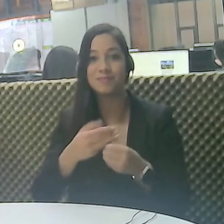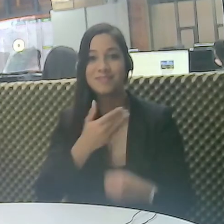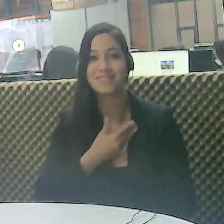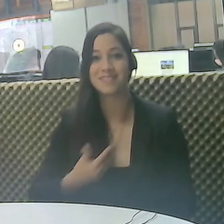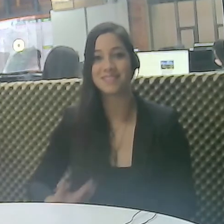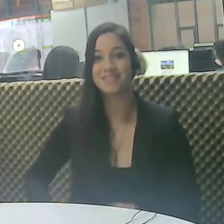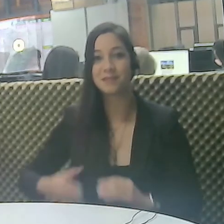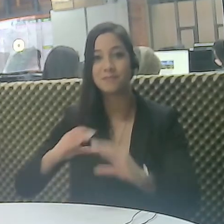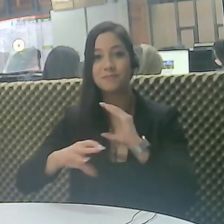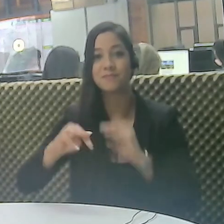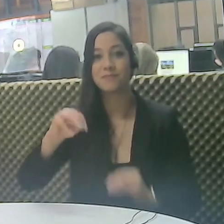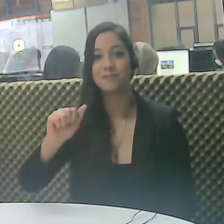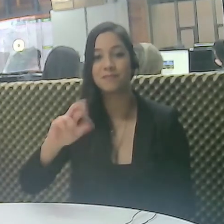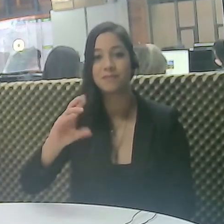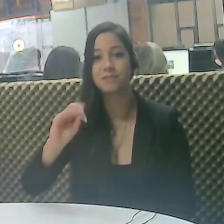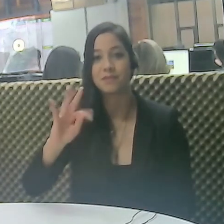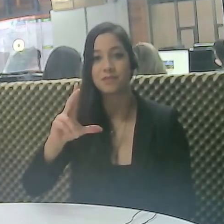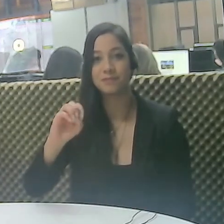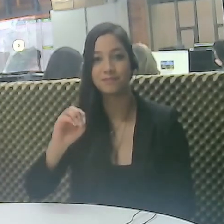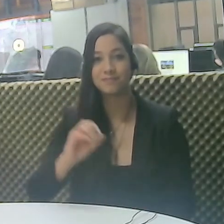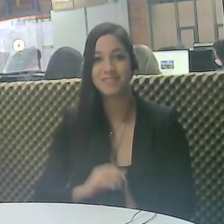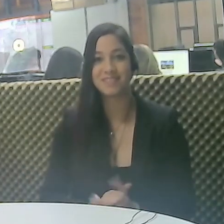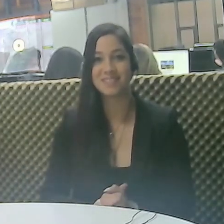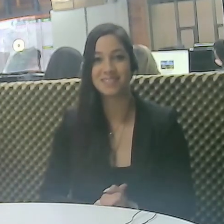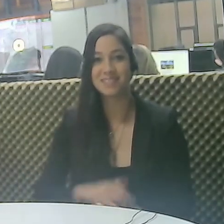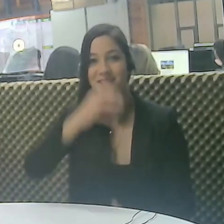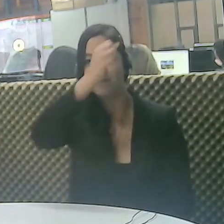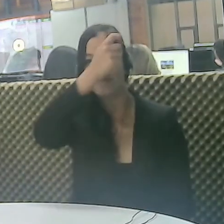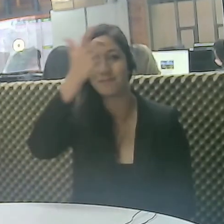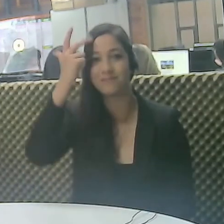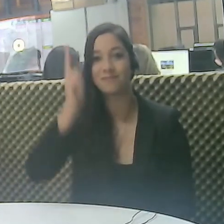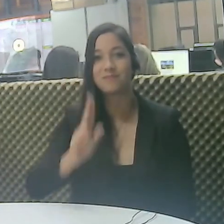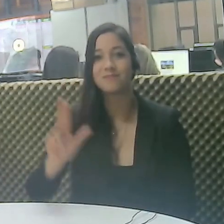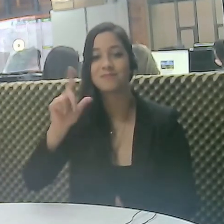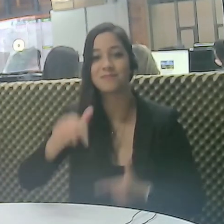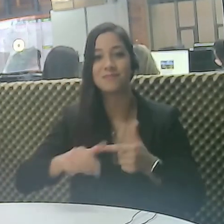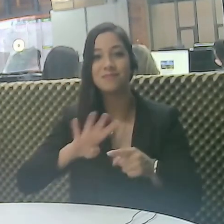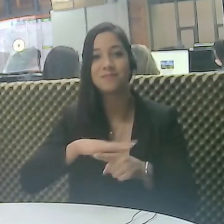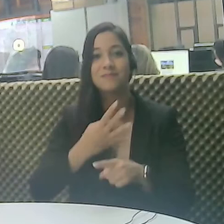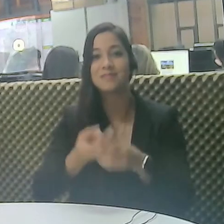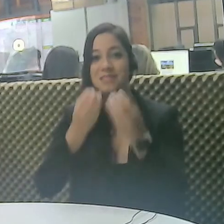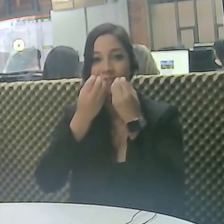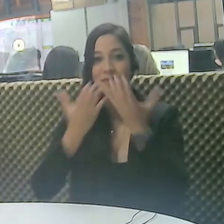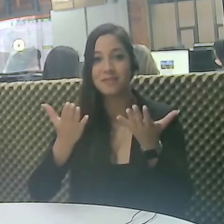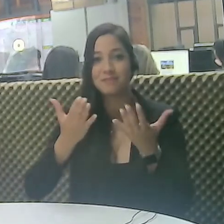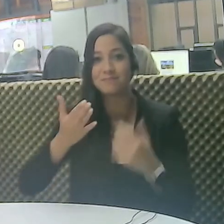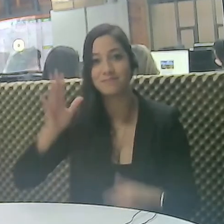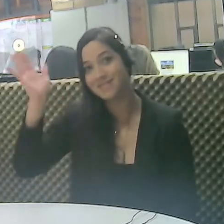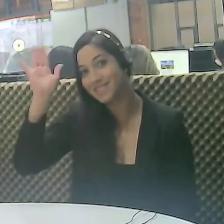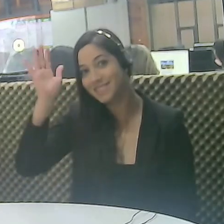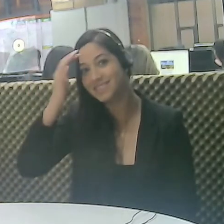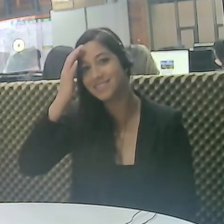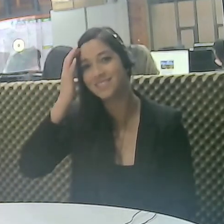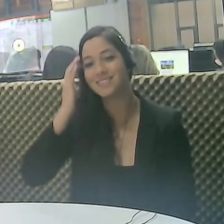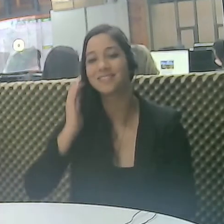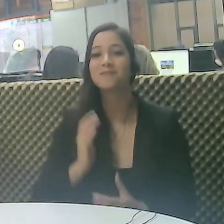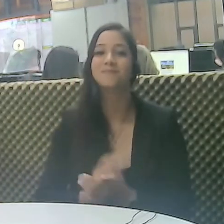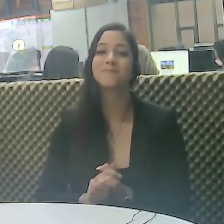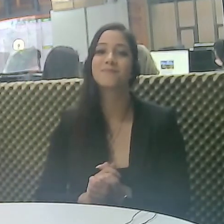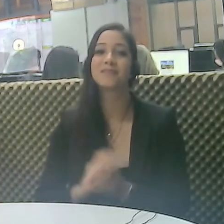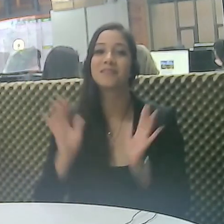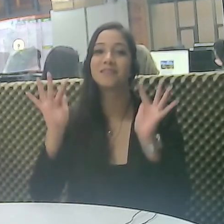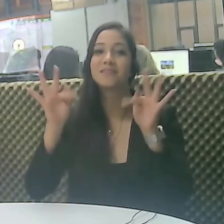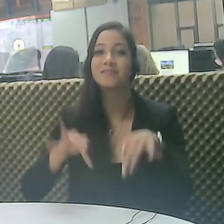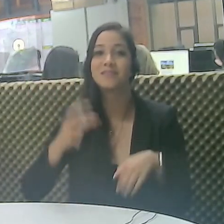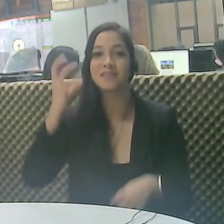Governo e Comunicação, Marco Túlio de Castro Kalimann. Prefeitura de Uberlândia, fazer mais, fazer bem. Até a próxima.